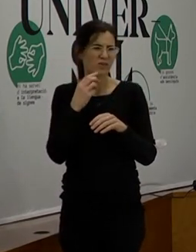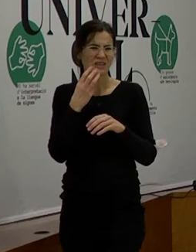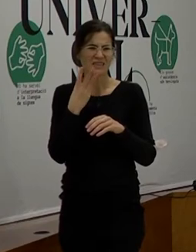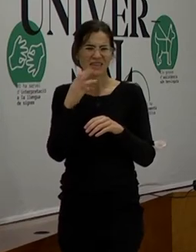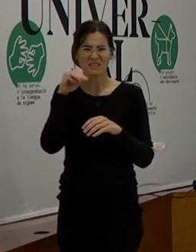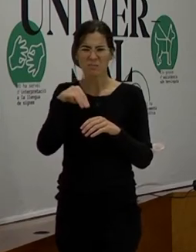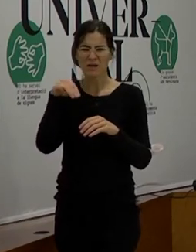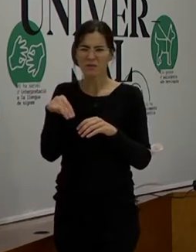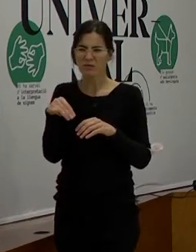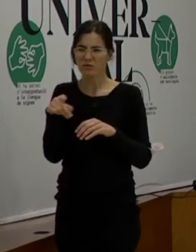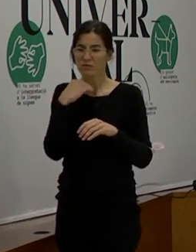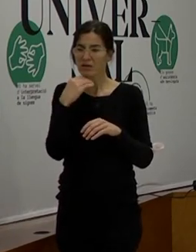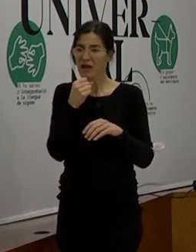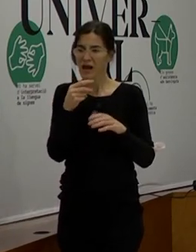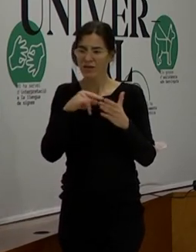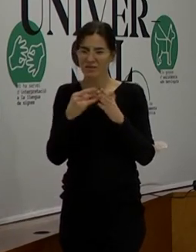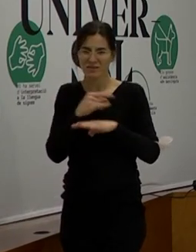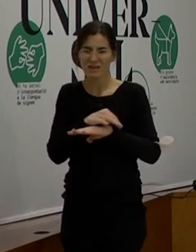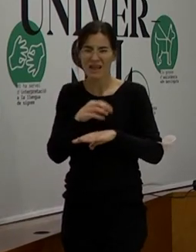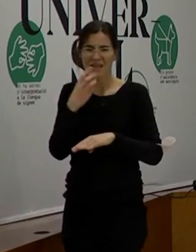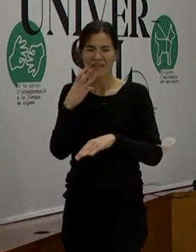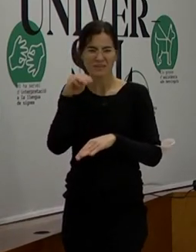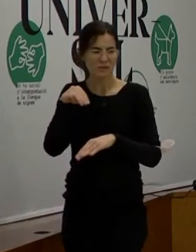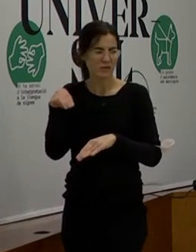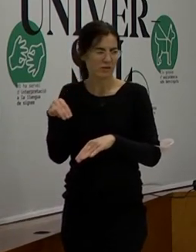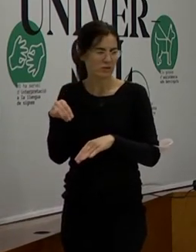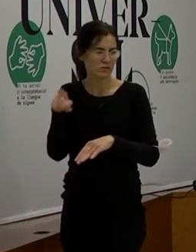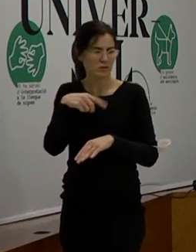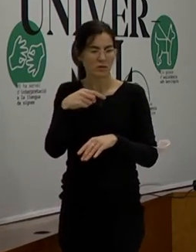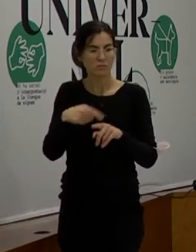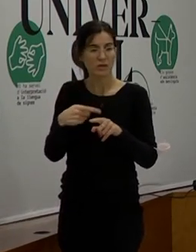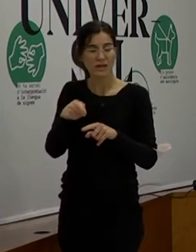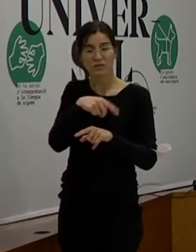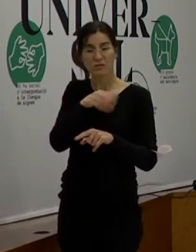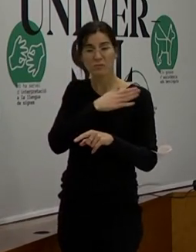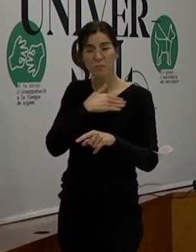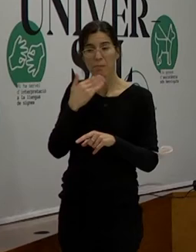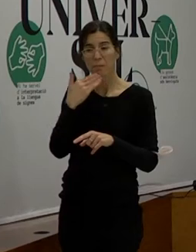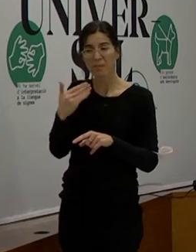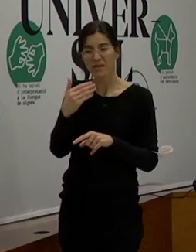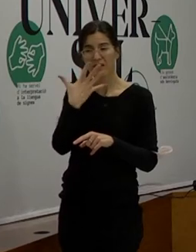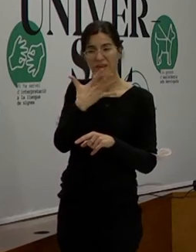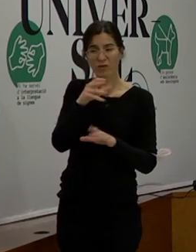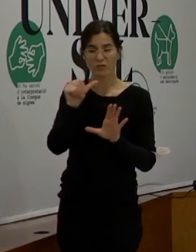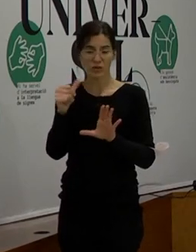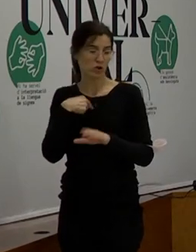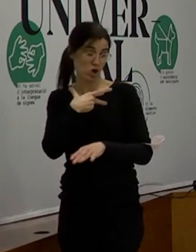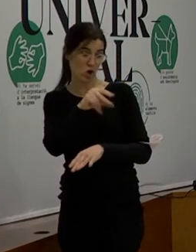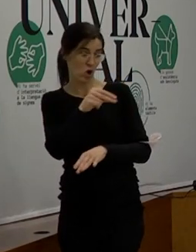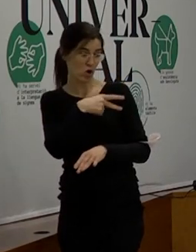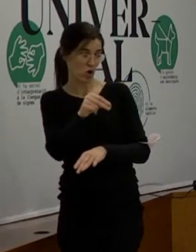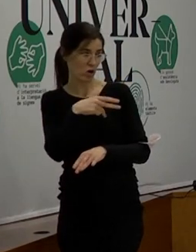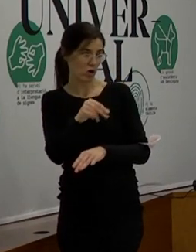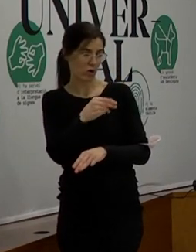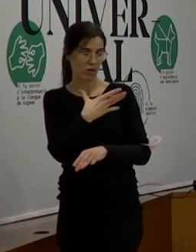ningú amigo ciego per aquí, ¿verdad? 3 mil·límetres. És que ells quieren 5 o 6. I jo no. Jo no